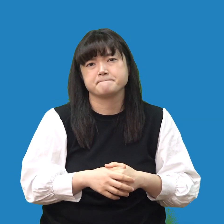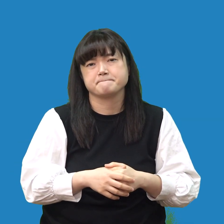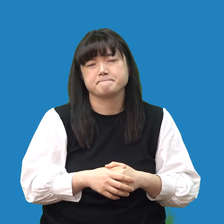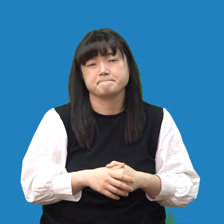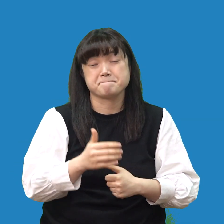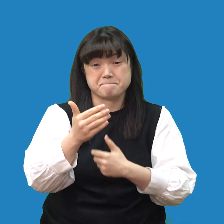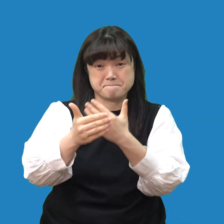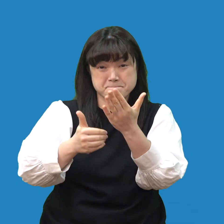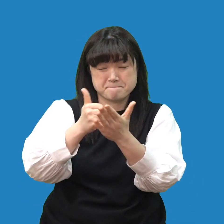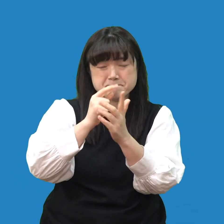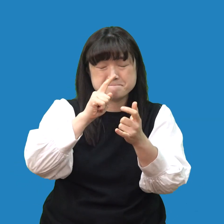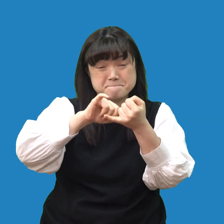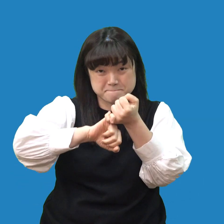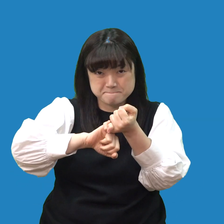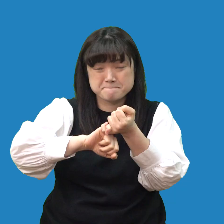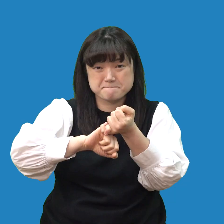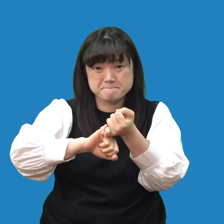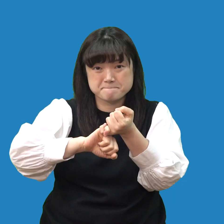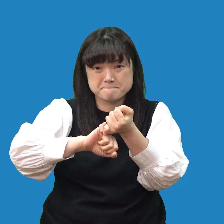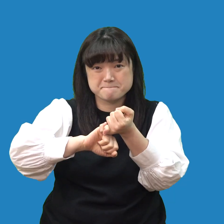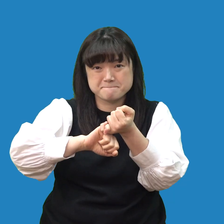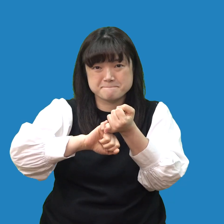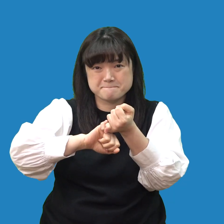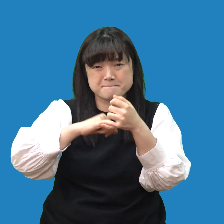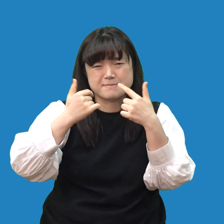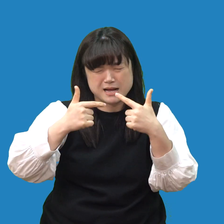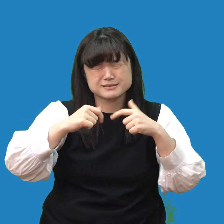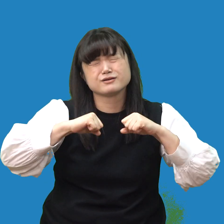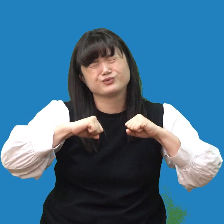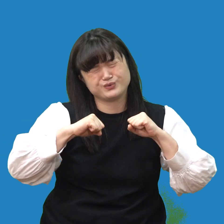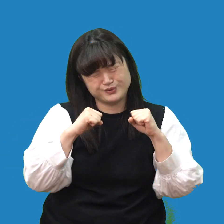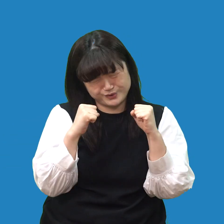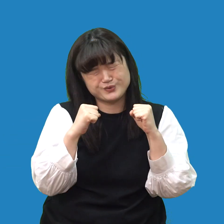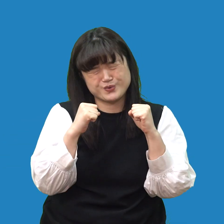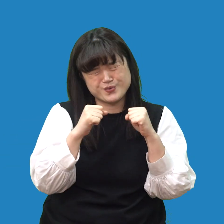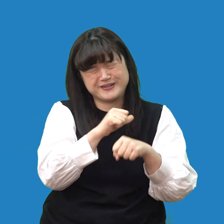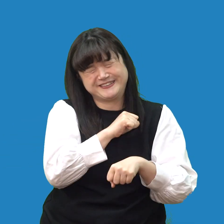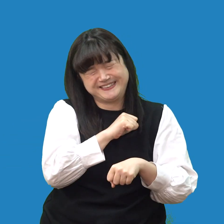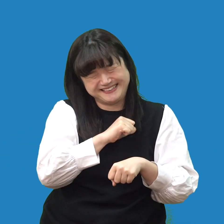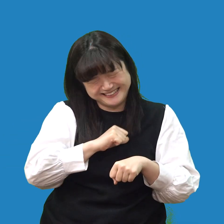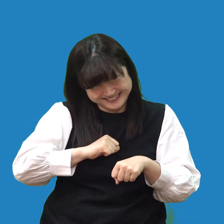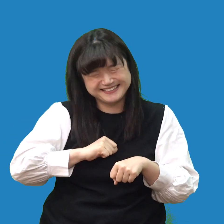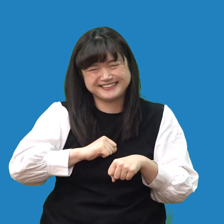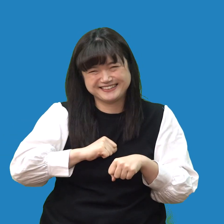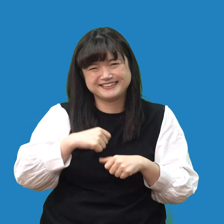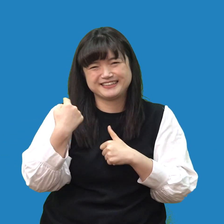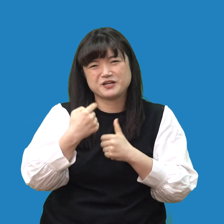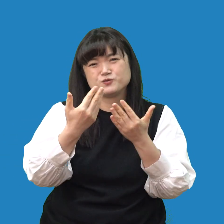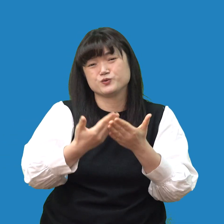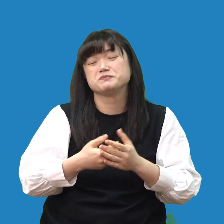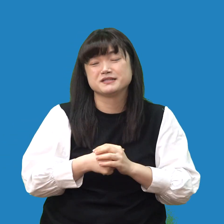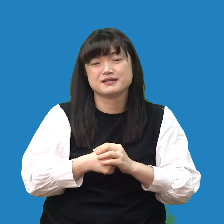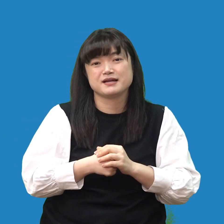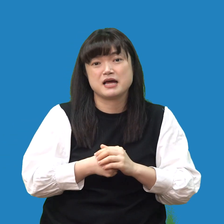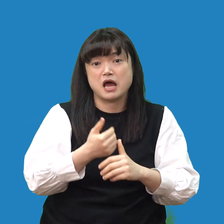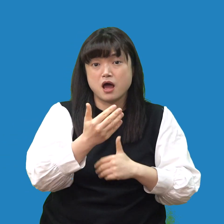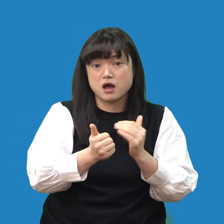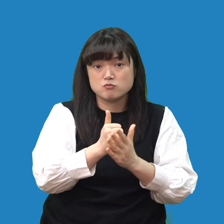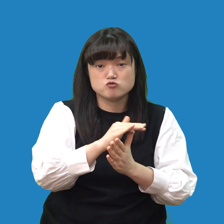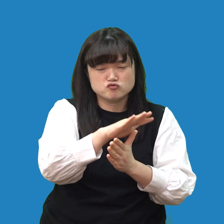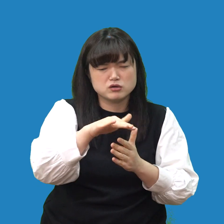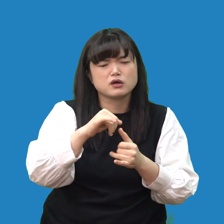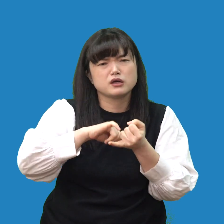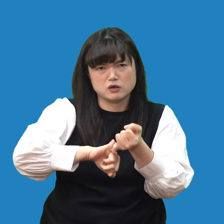우리 하나님과의 언약은 항상 이 순종과 인내를 요구합니다. 하나님은 분명히